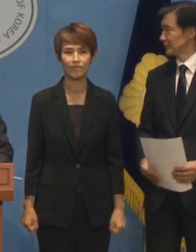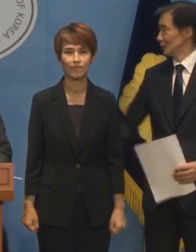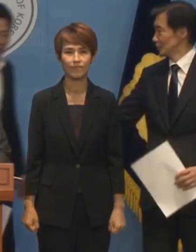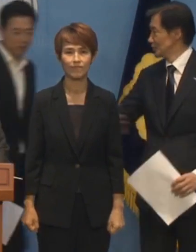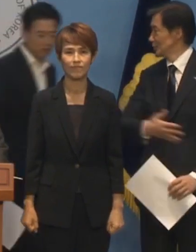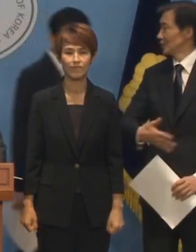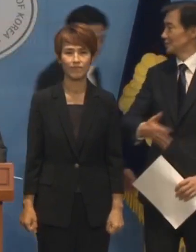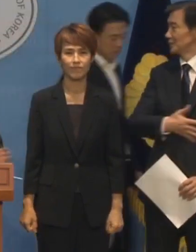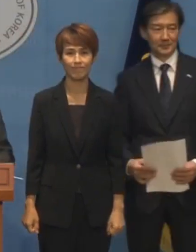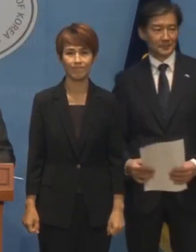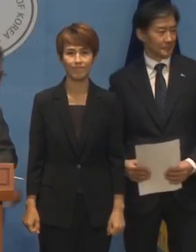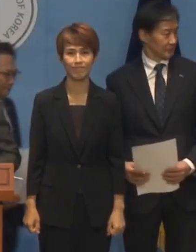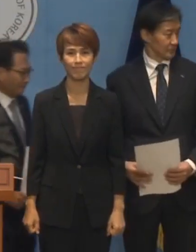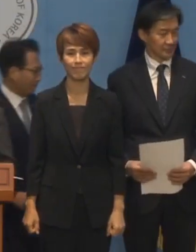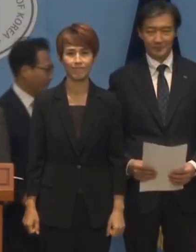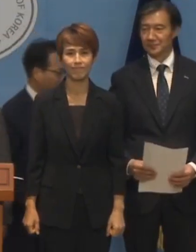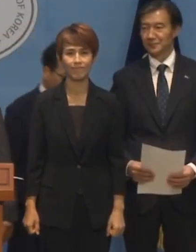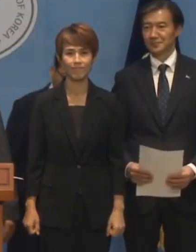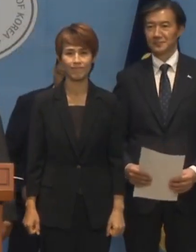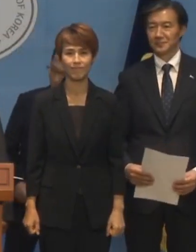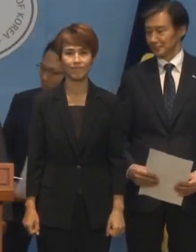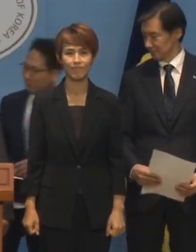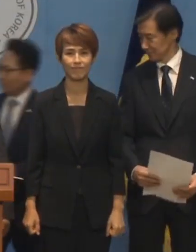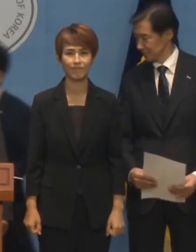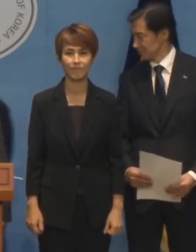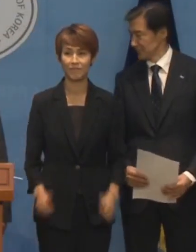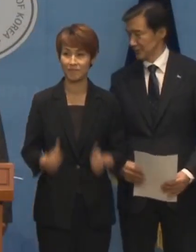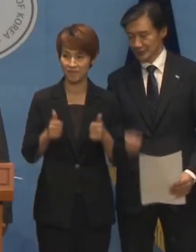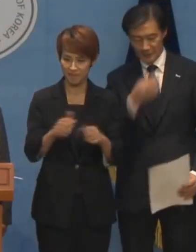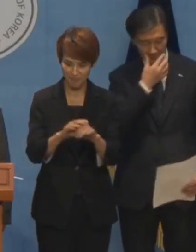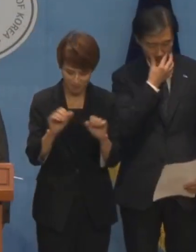네. 네, 차려 경례.